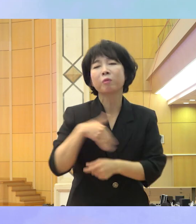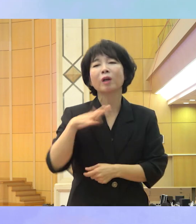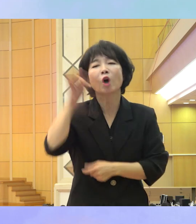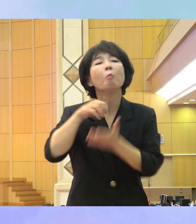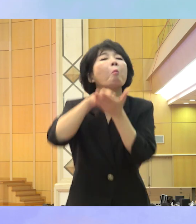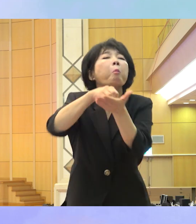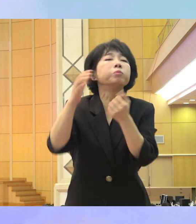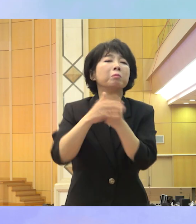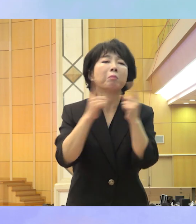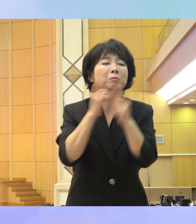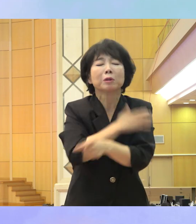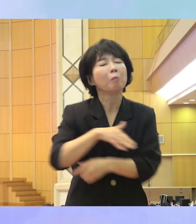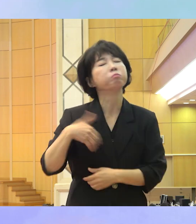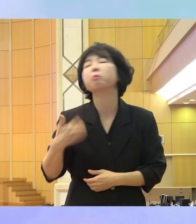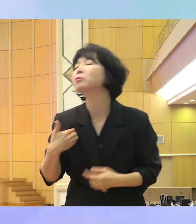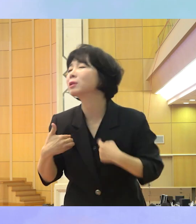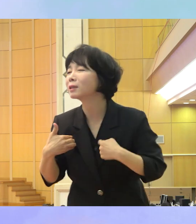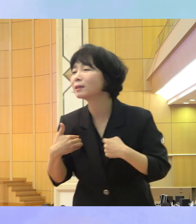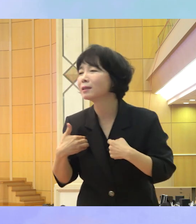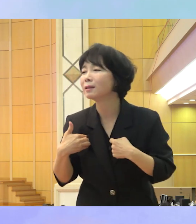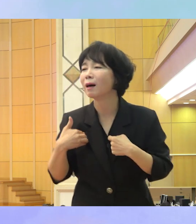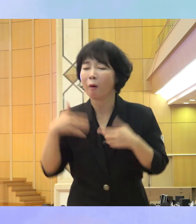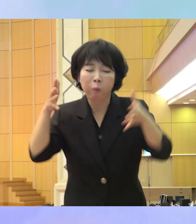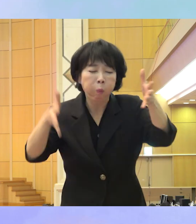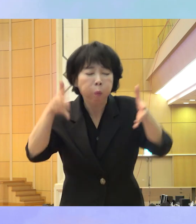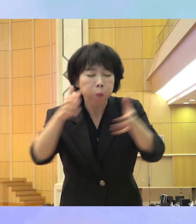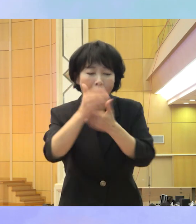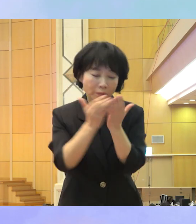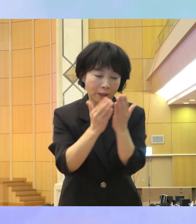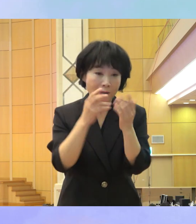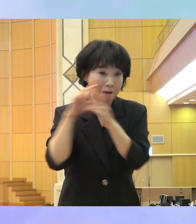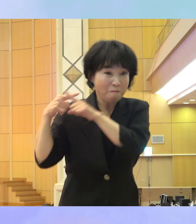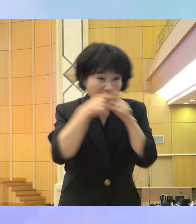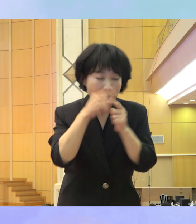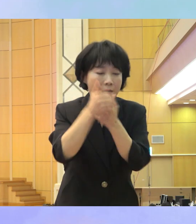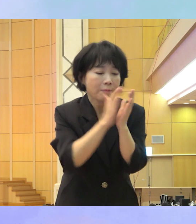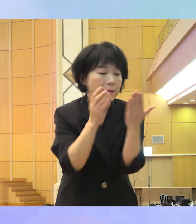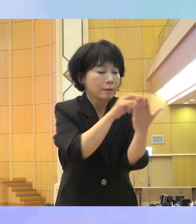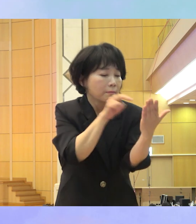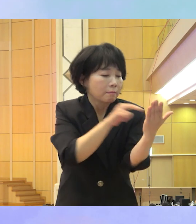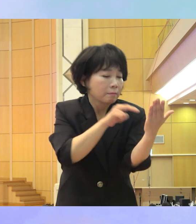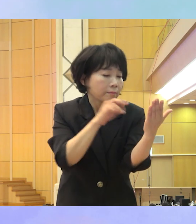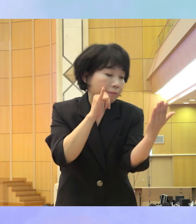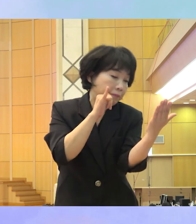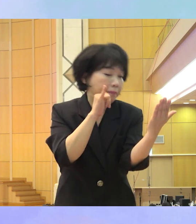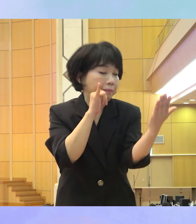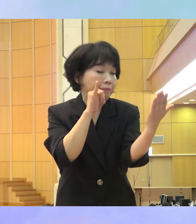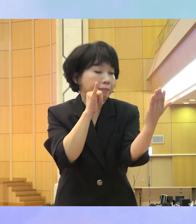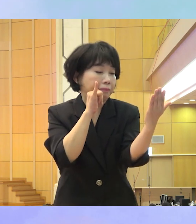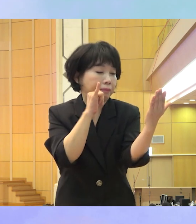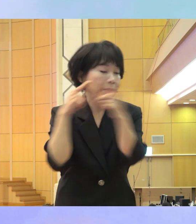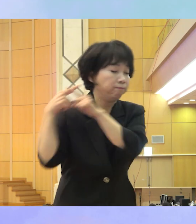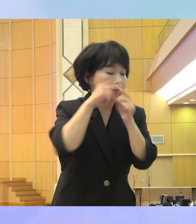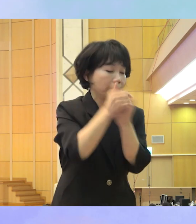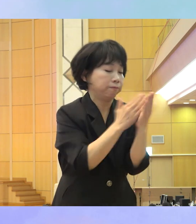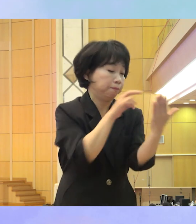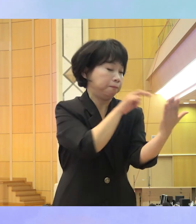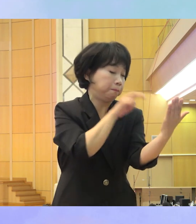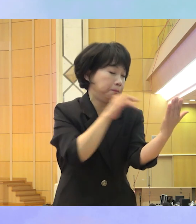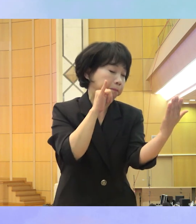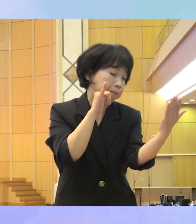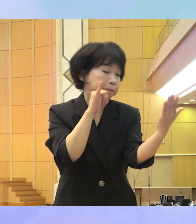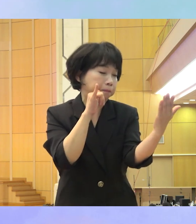초짜니까. 그런데 그때부터 뭐 말씀을 알든 모르든 막 성경을 그냥 아침 저녁으로 얼마나 성경 읽었는지 몰라. 근데 이 말씀 읽을